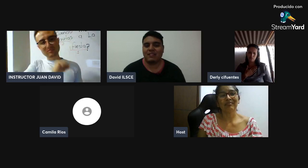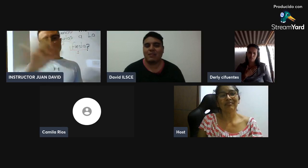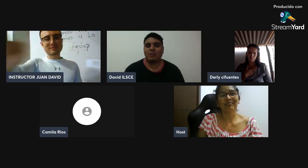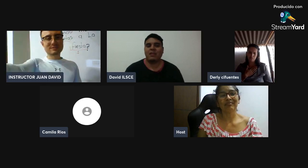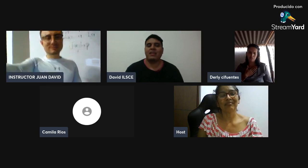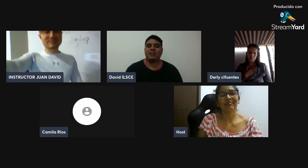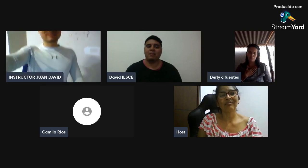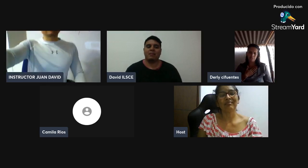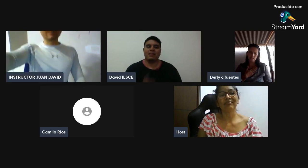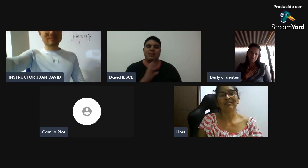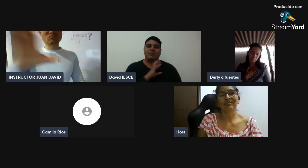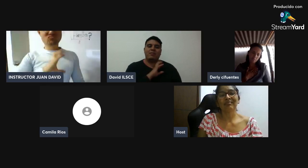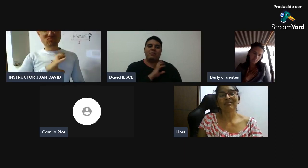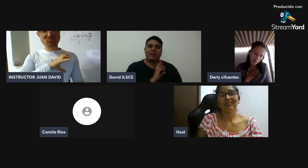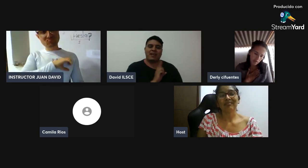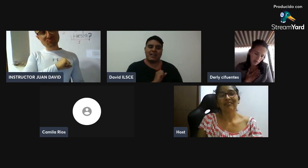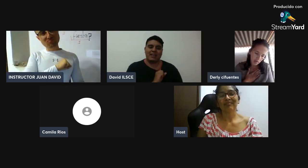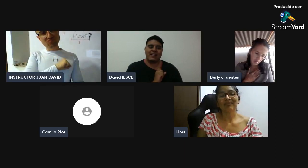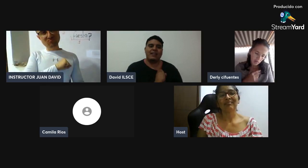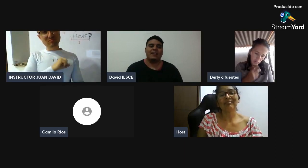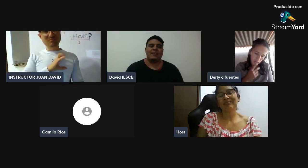está muy bien aquí en popayán lo usamos más acá